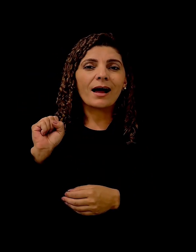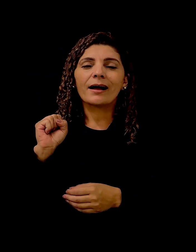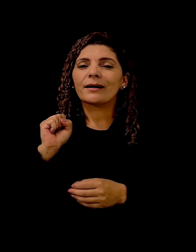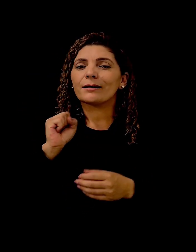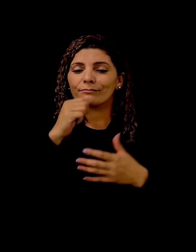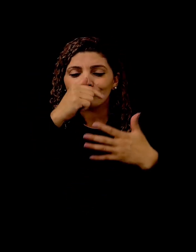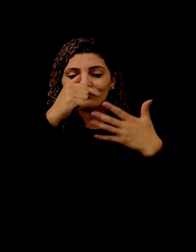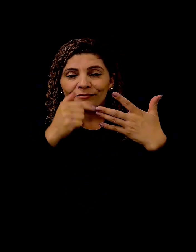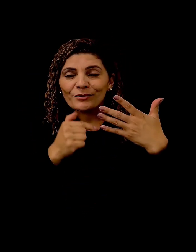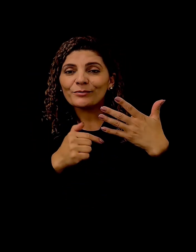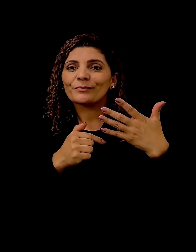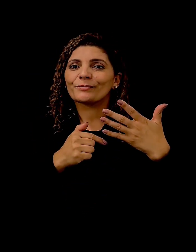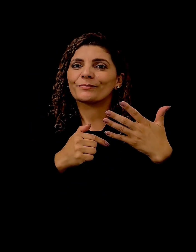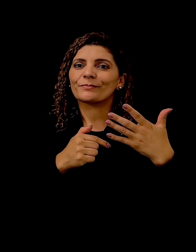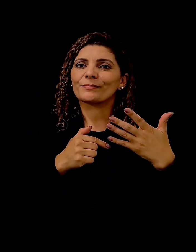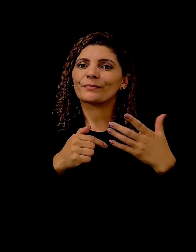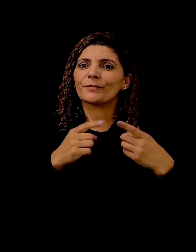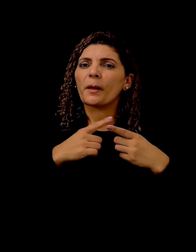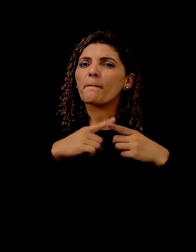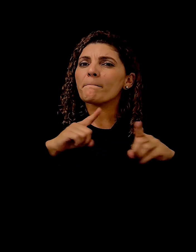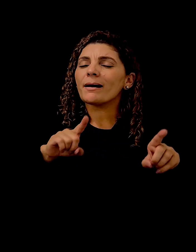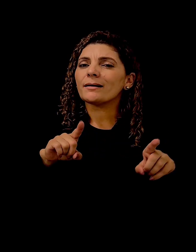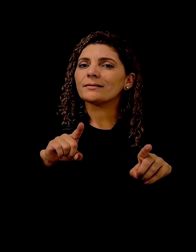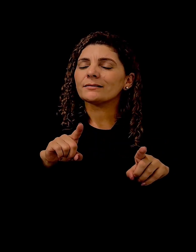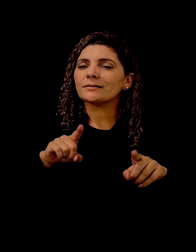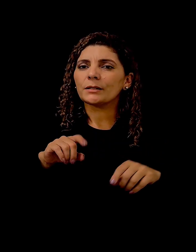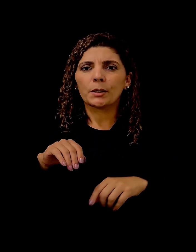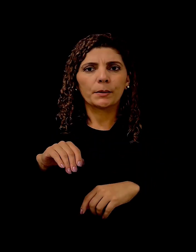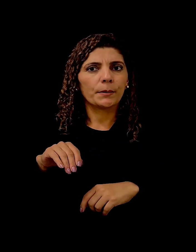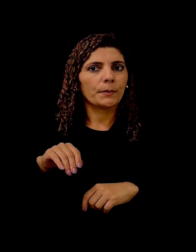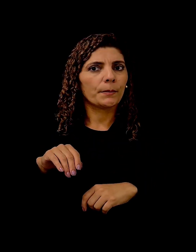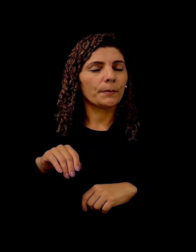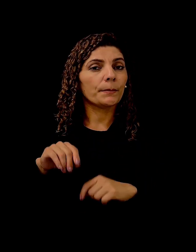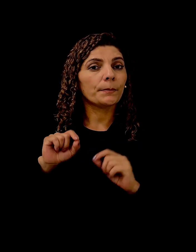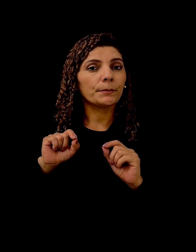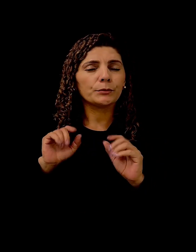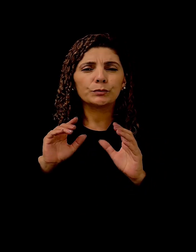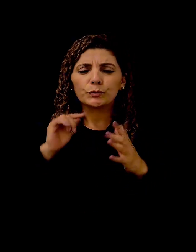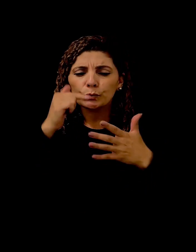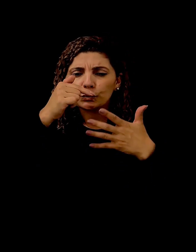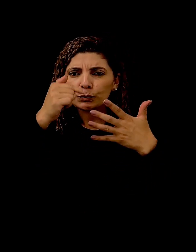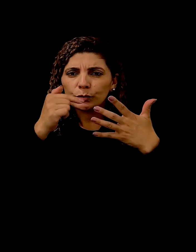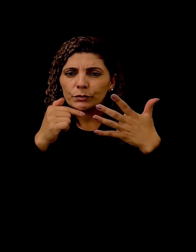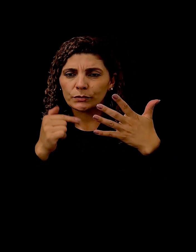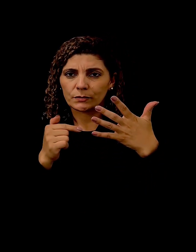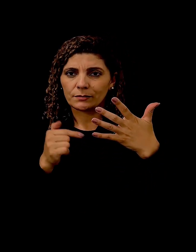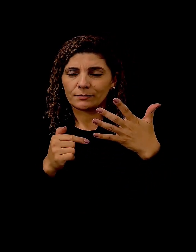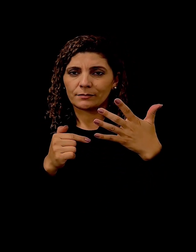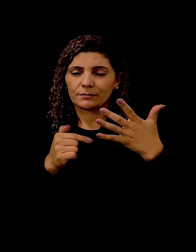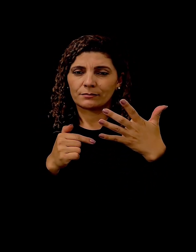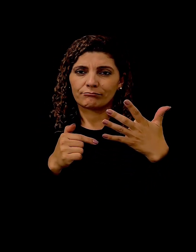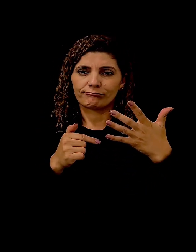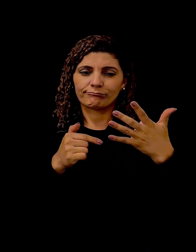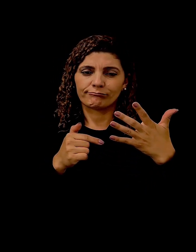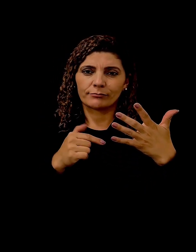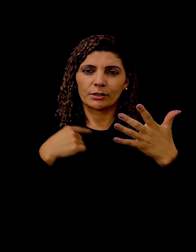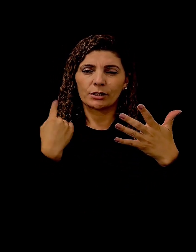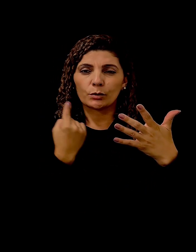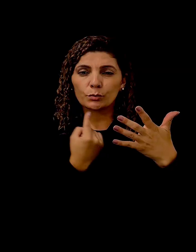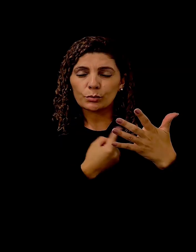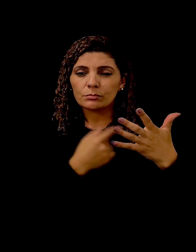coisas, mas de tudo o que nós nos ocupamos aqui neste mundo,